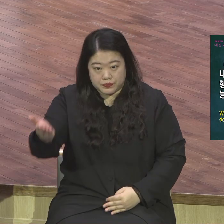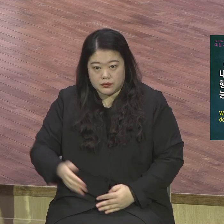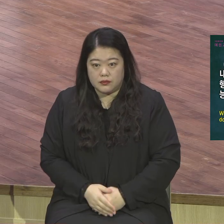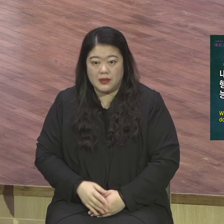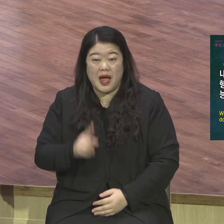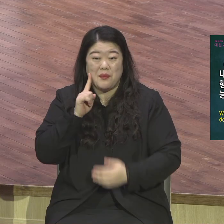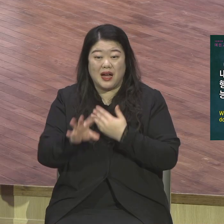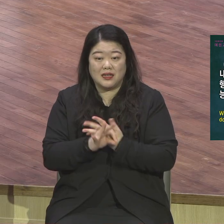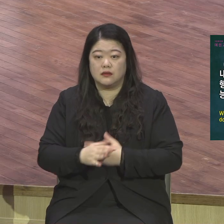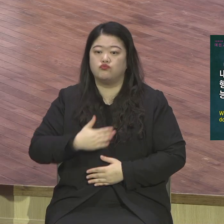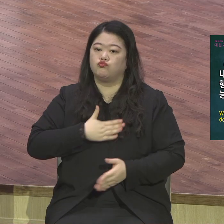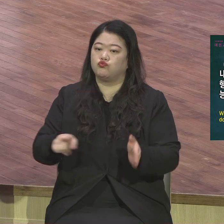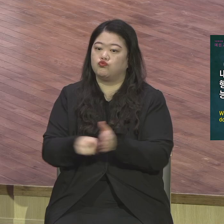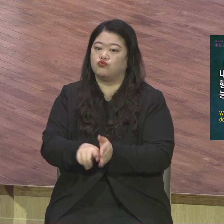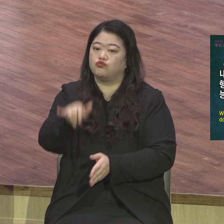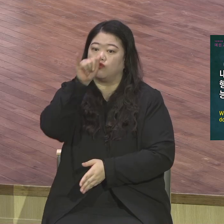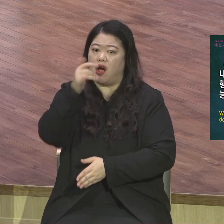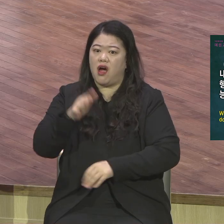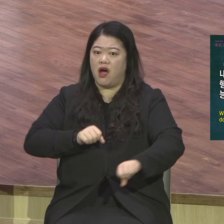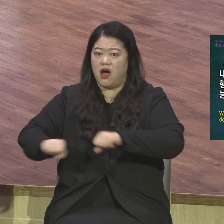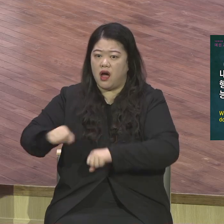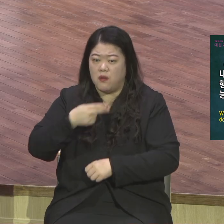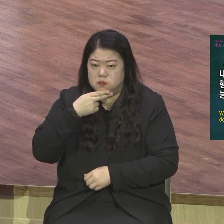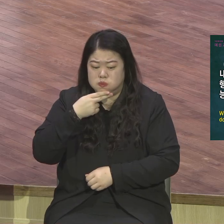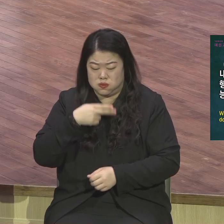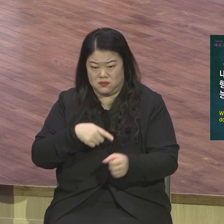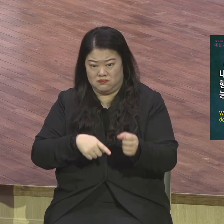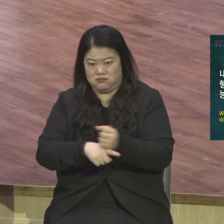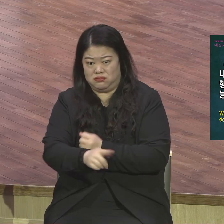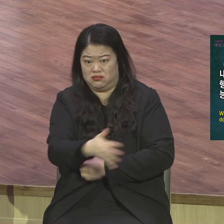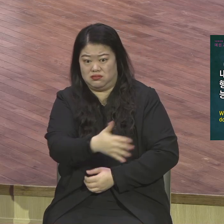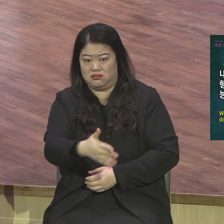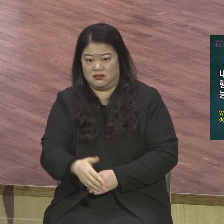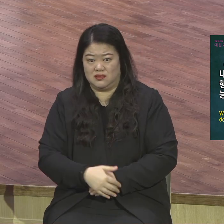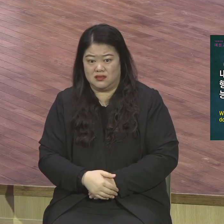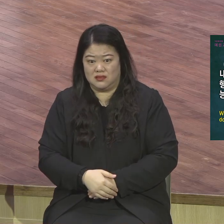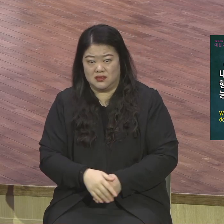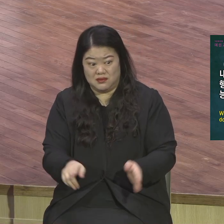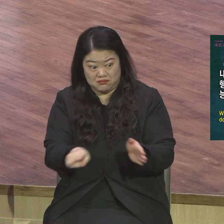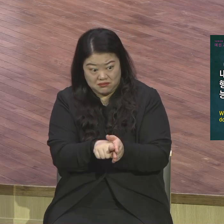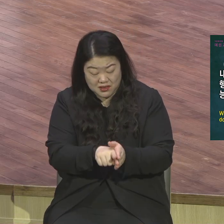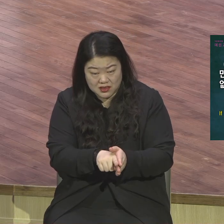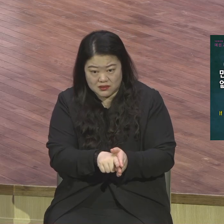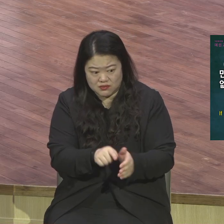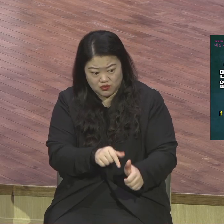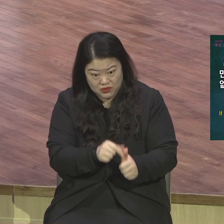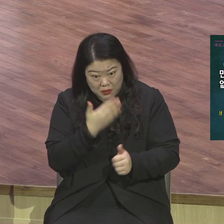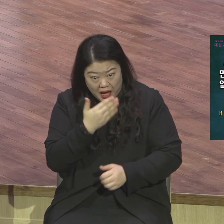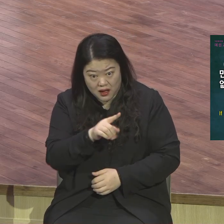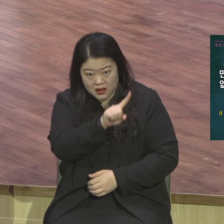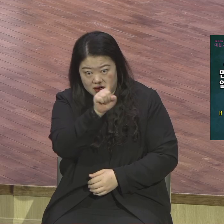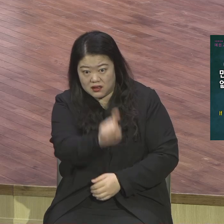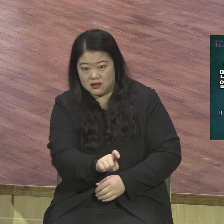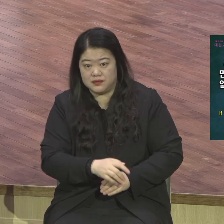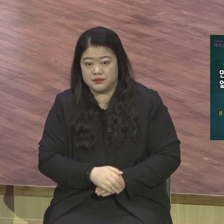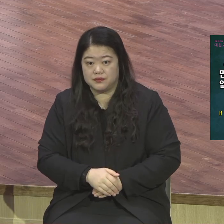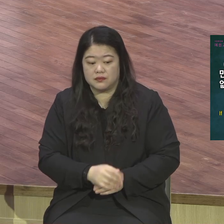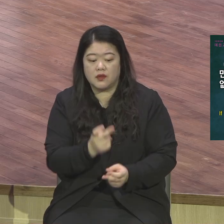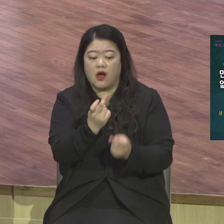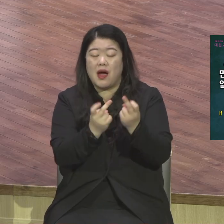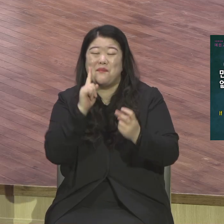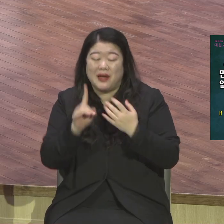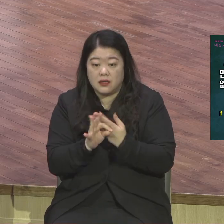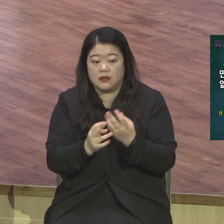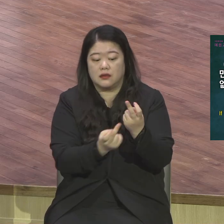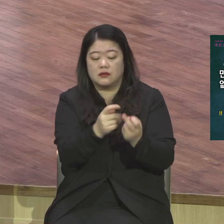사람이 믿음이 있노라 하고 행함이 없으면 무슨 유익이 있으리요? 그 믿음이 능히 자기를 구원하겠느냐? 만일 형제나 자매가